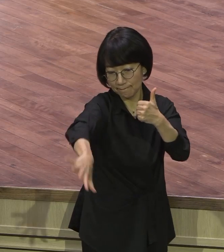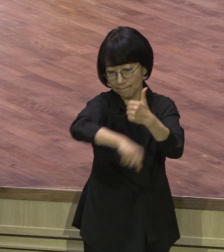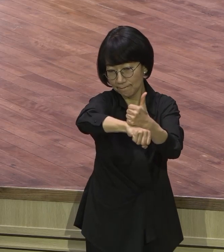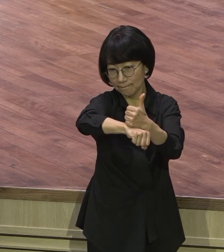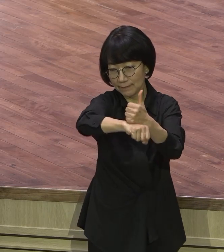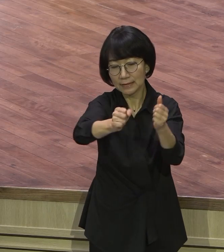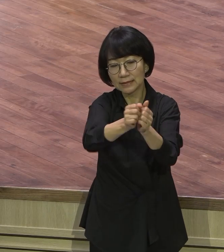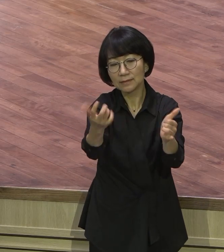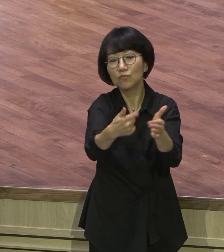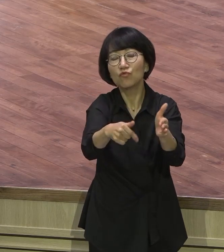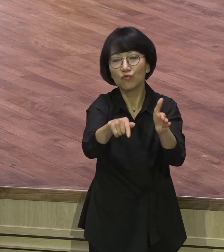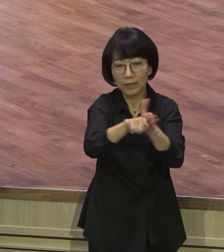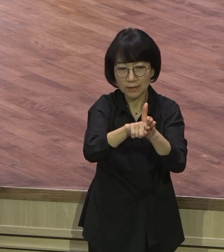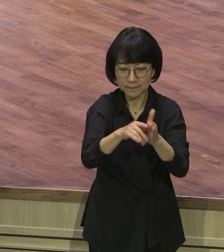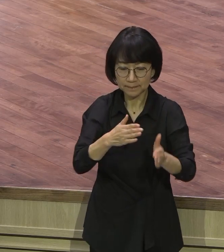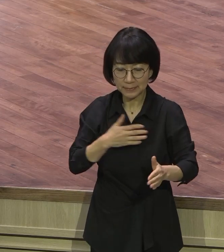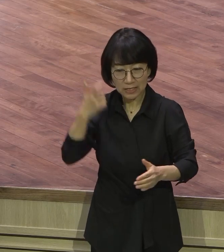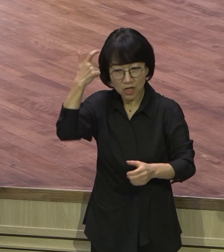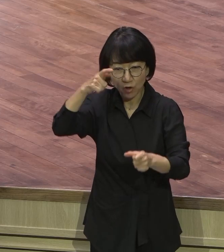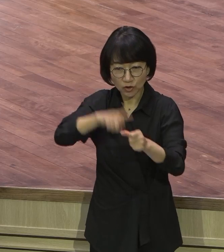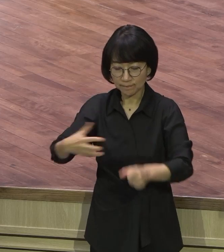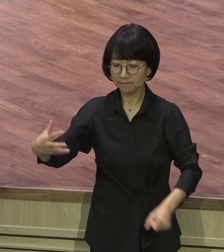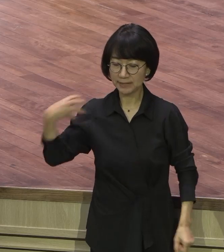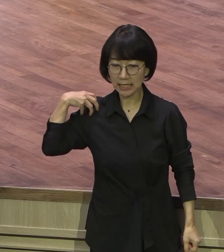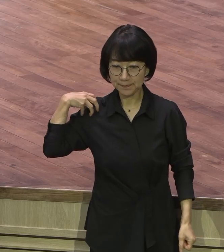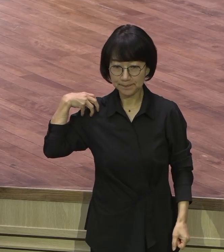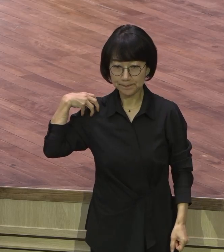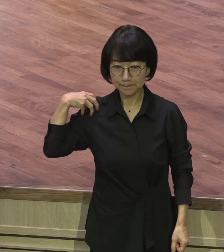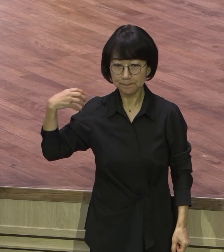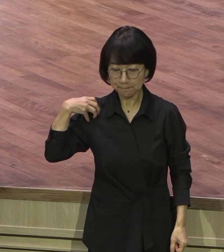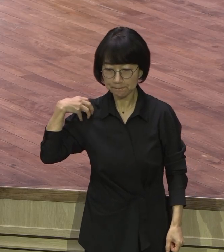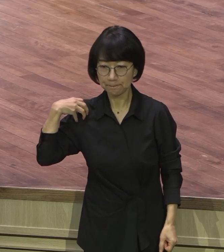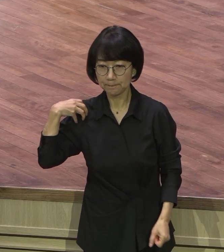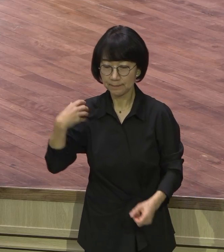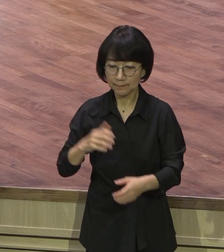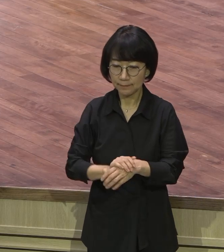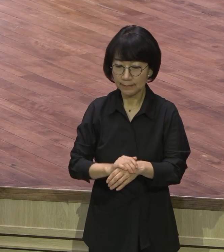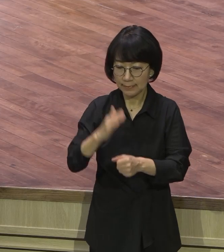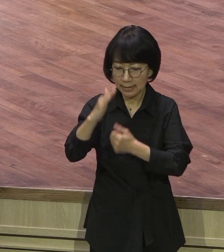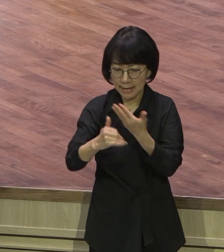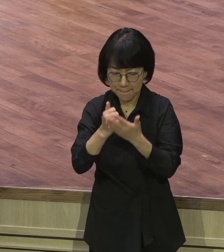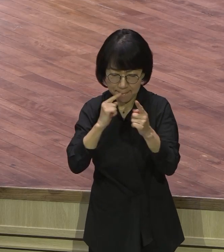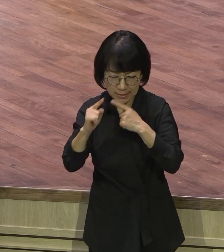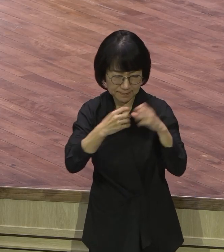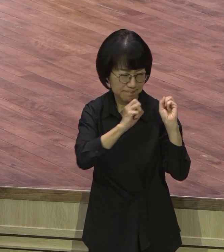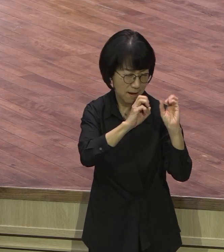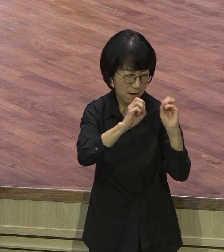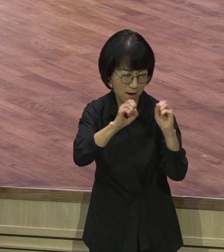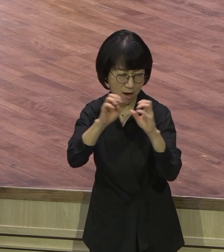정말 영적 책임의식을 가지고 말씀을 선포하고 있는가.